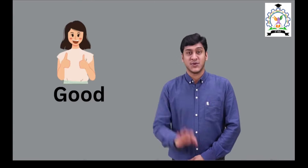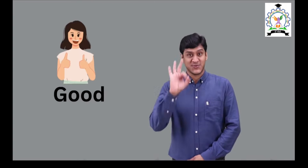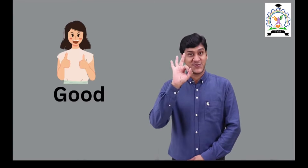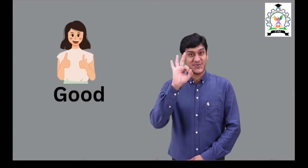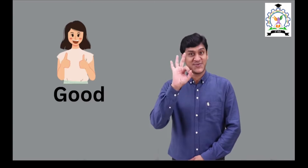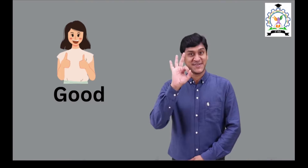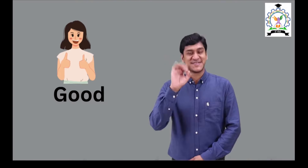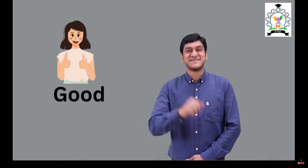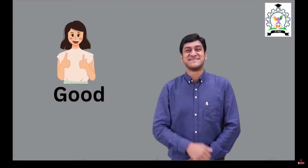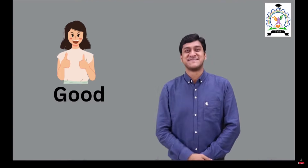अच्छा,